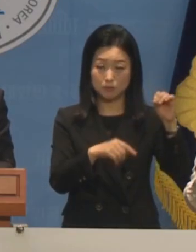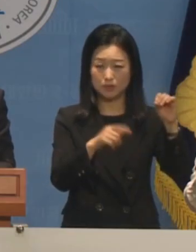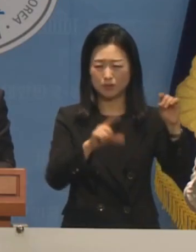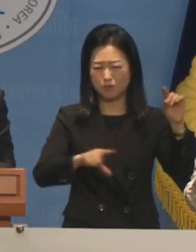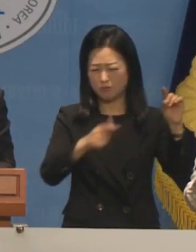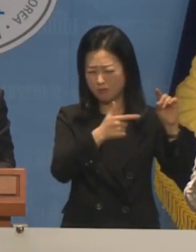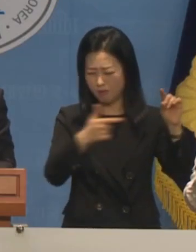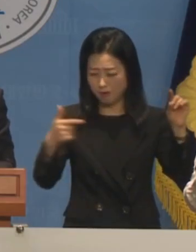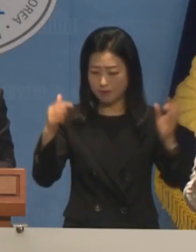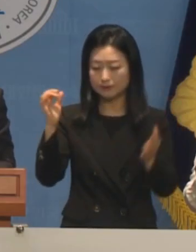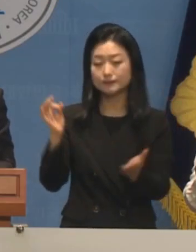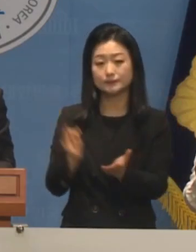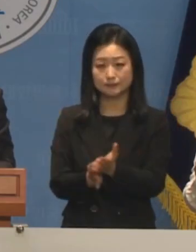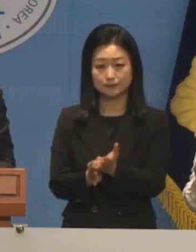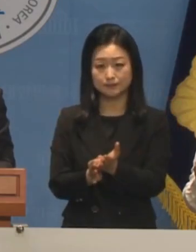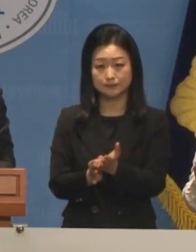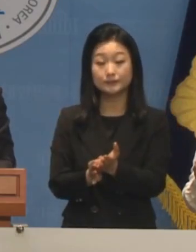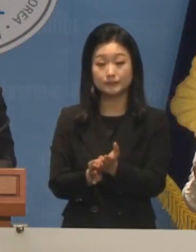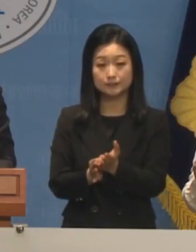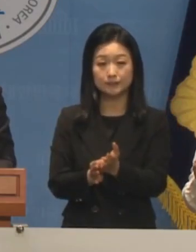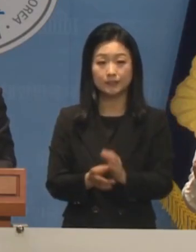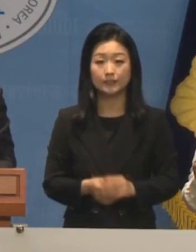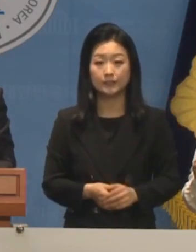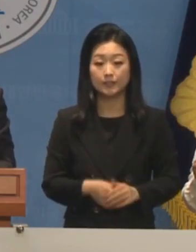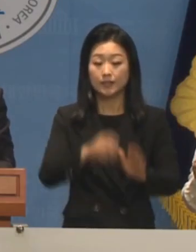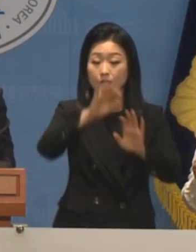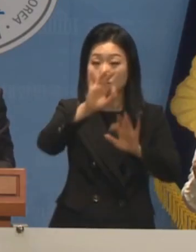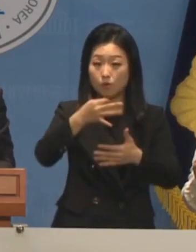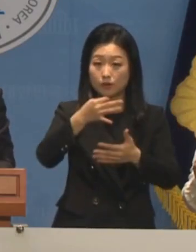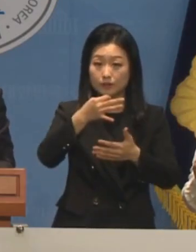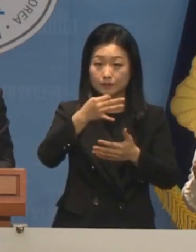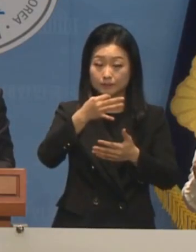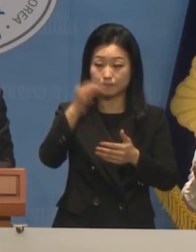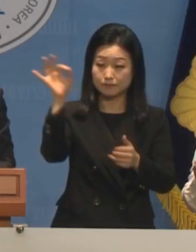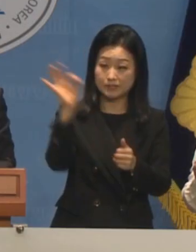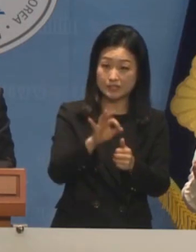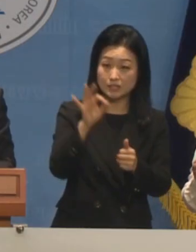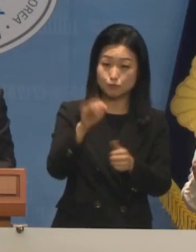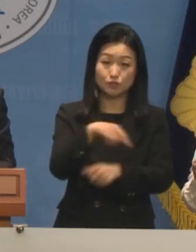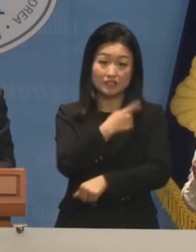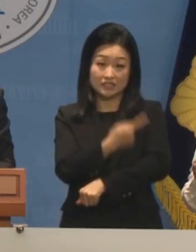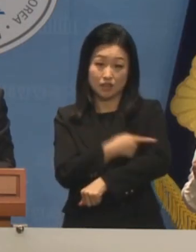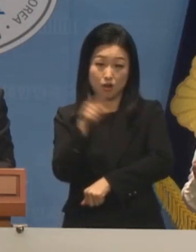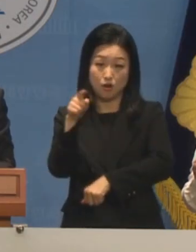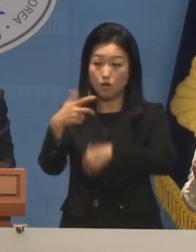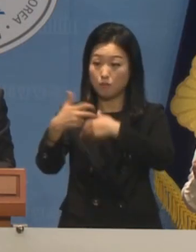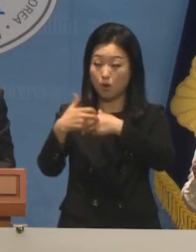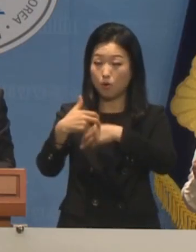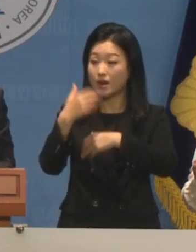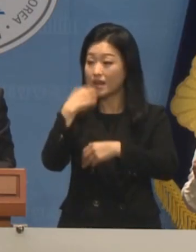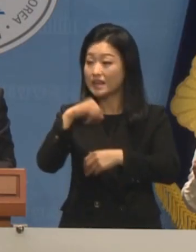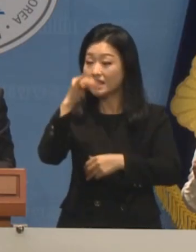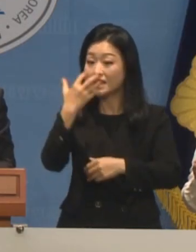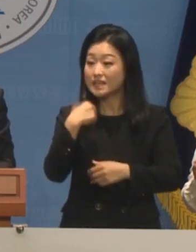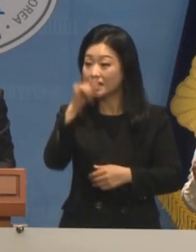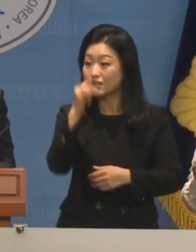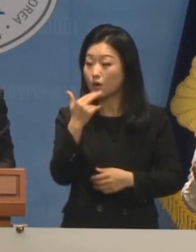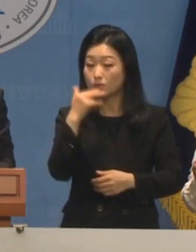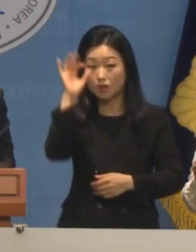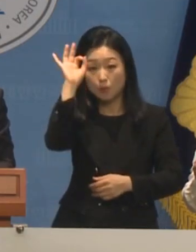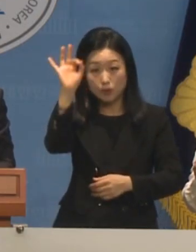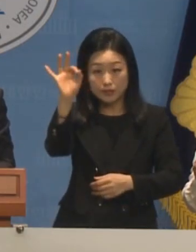나는 것으로 나타났습니다 임금 지불 능력에 해당하는 병원의 수익 구조에서 보면 지불